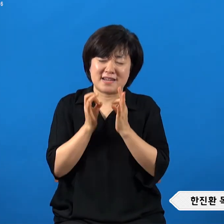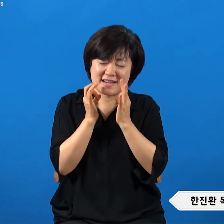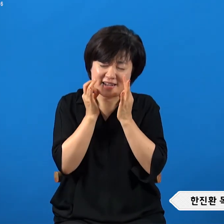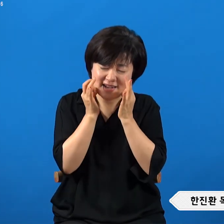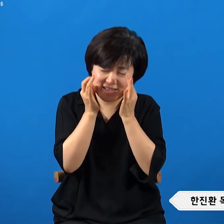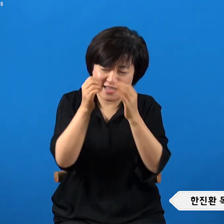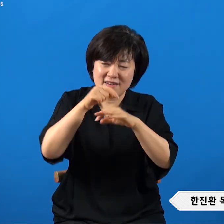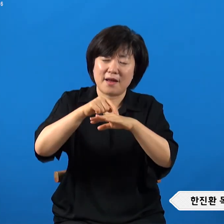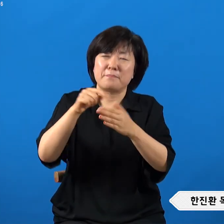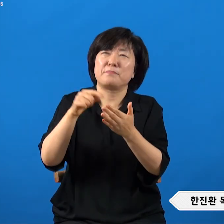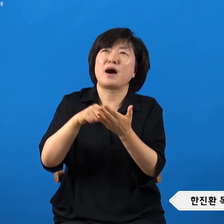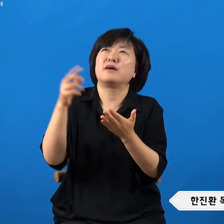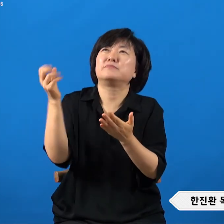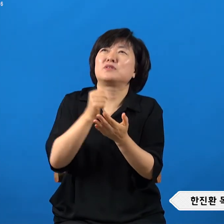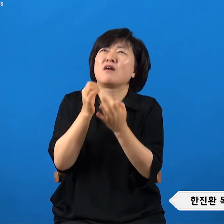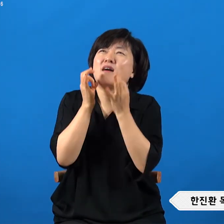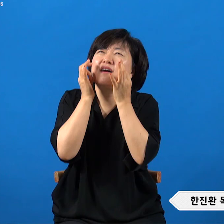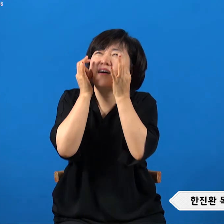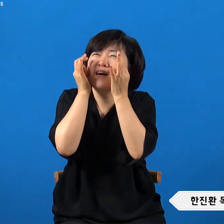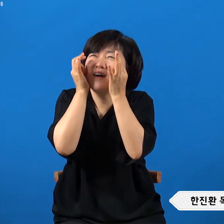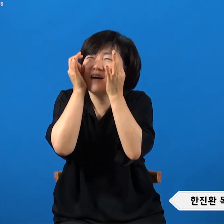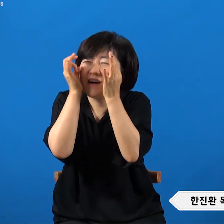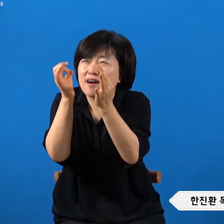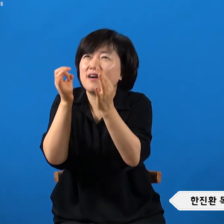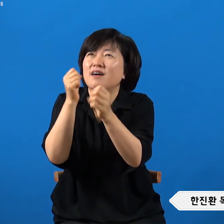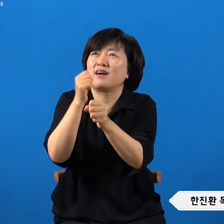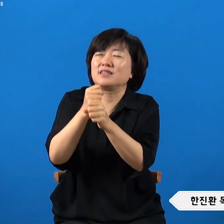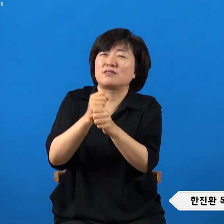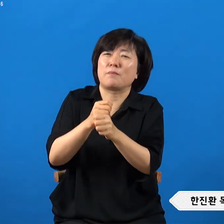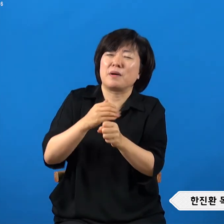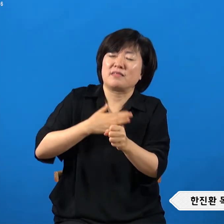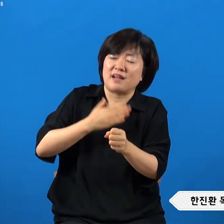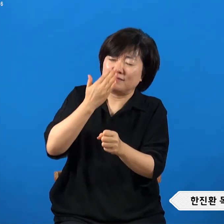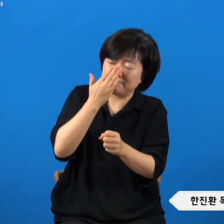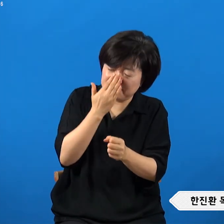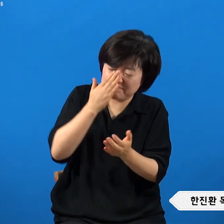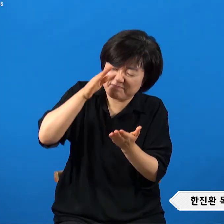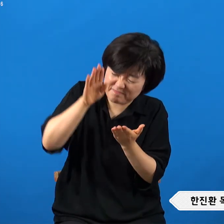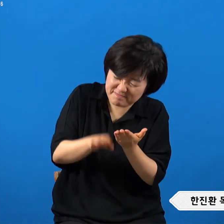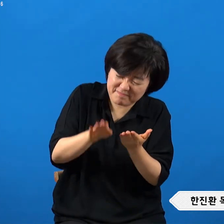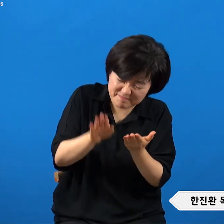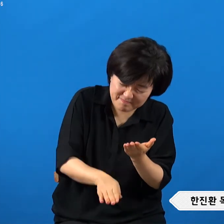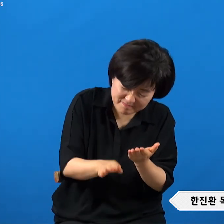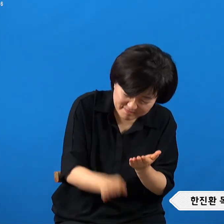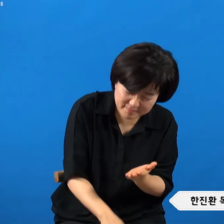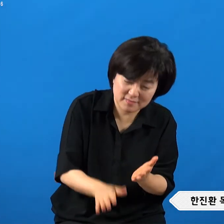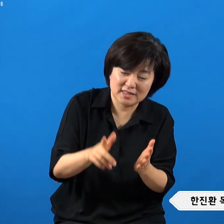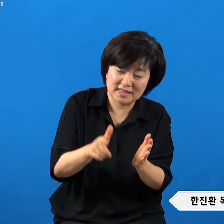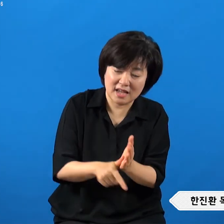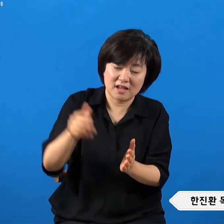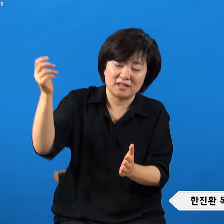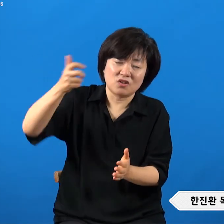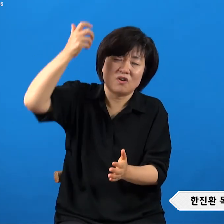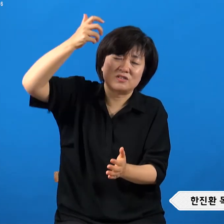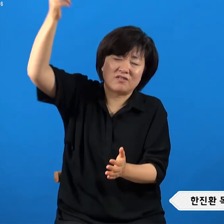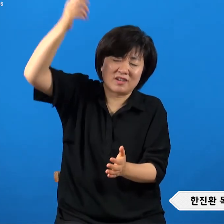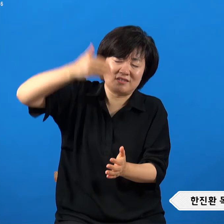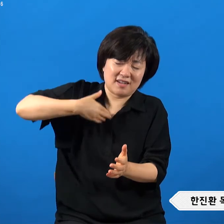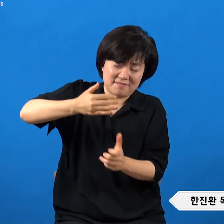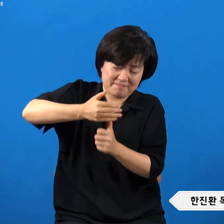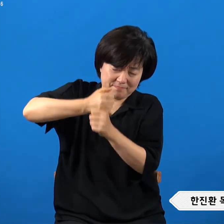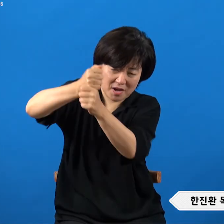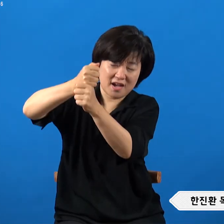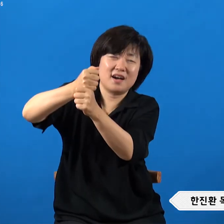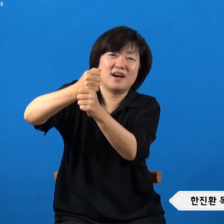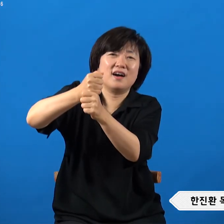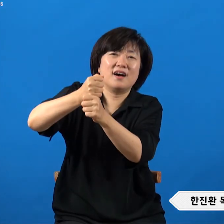그렇게 고백하면서 밑바닥까지 내려가야 됩니다. 그럴 때 성령께서 사로잡으시고